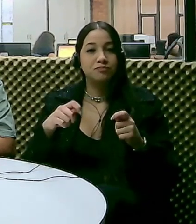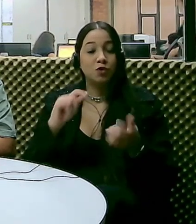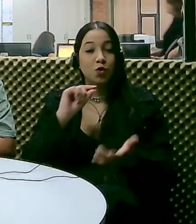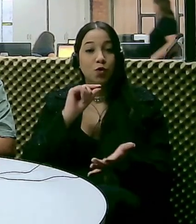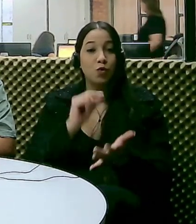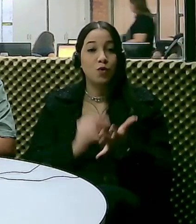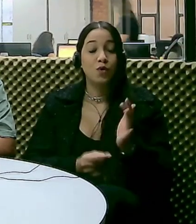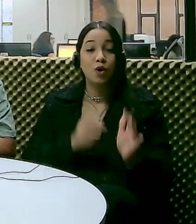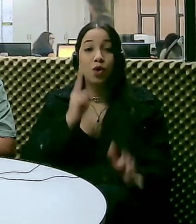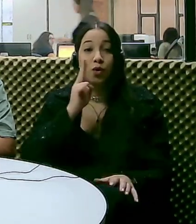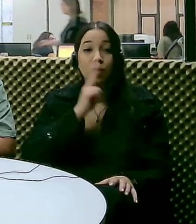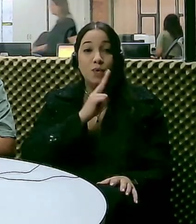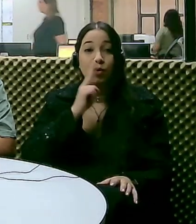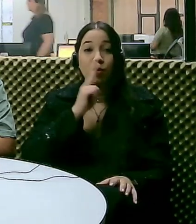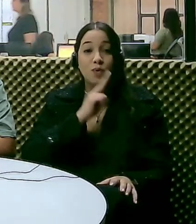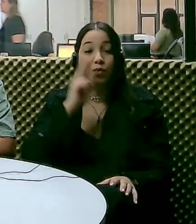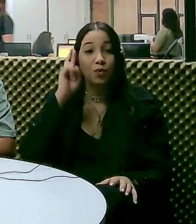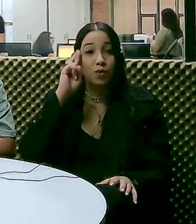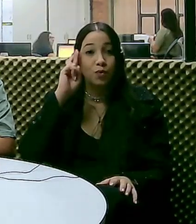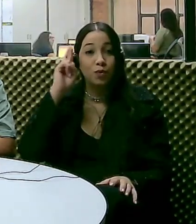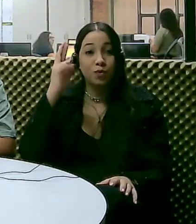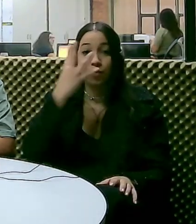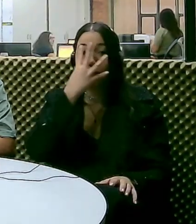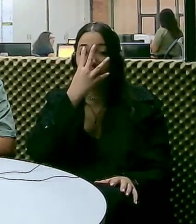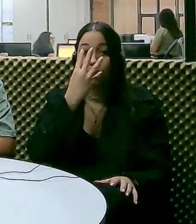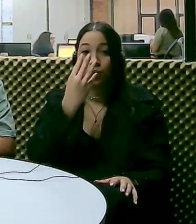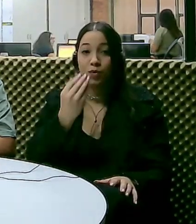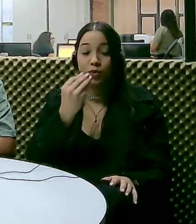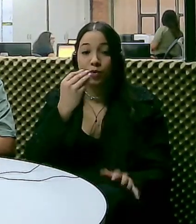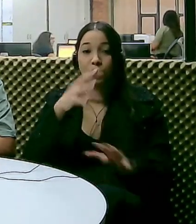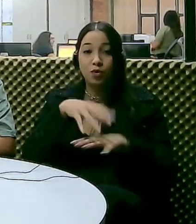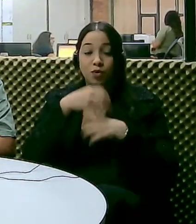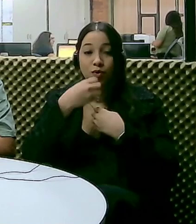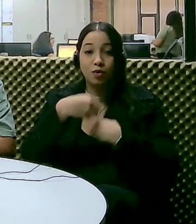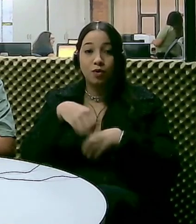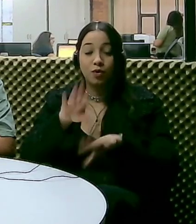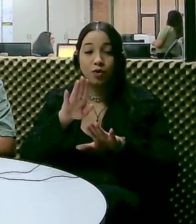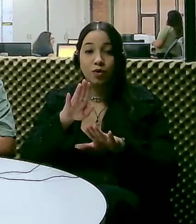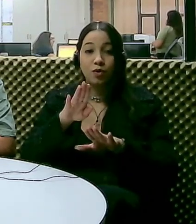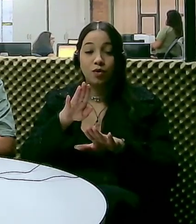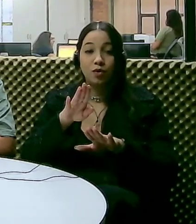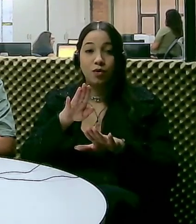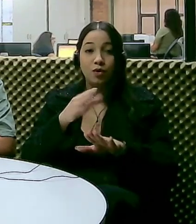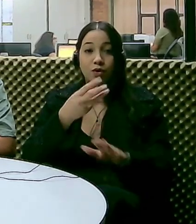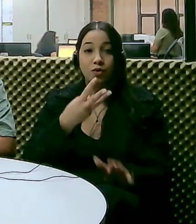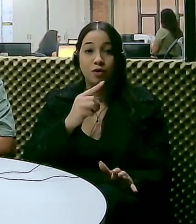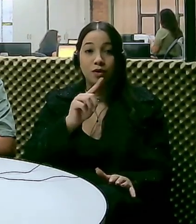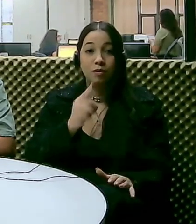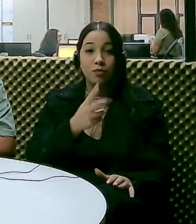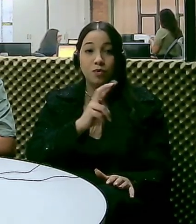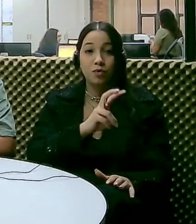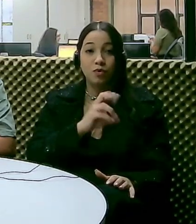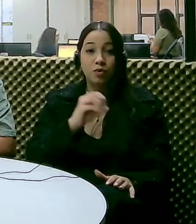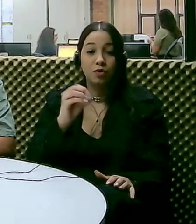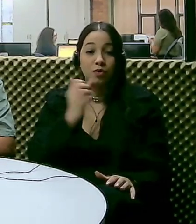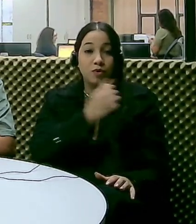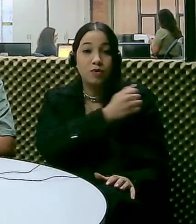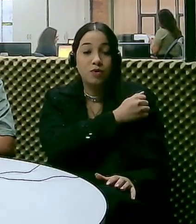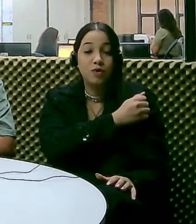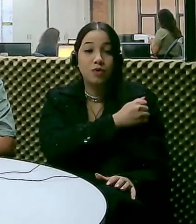contratos emergenciais com proprietários de vans, o serviço de transporte aos 3.500